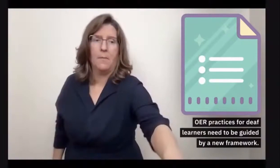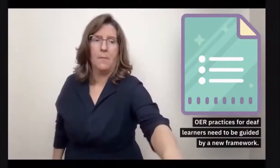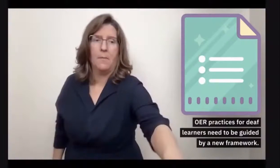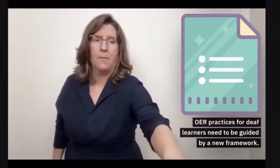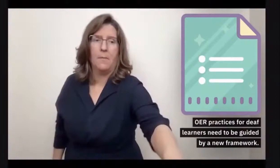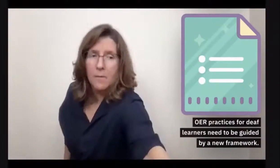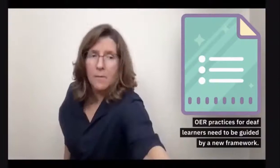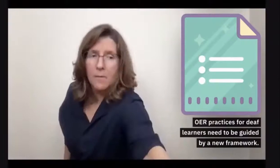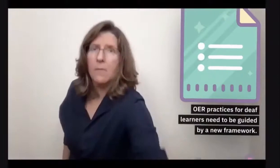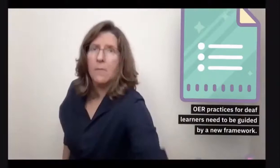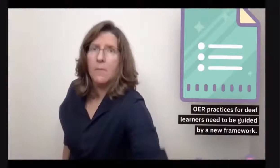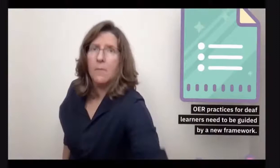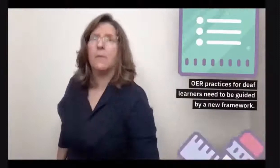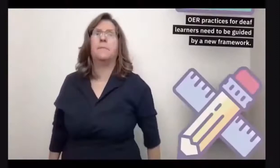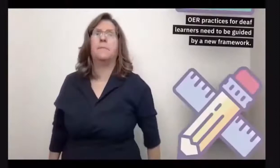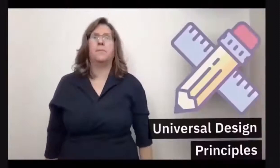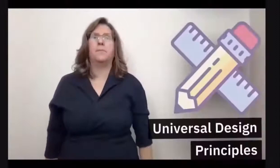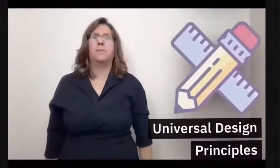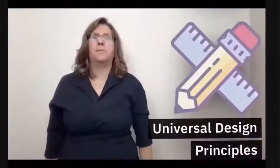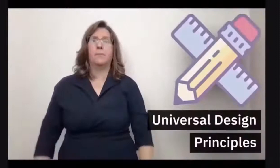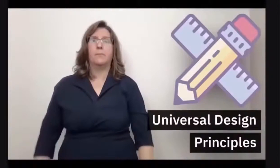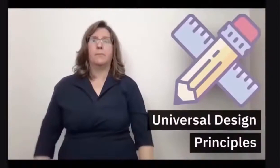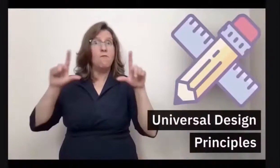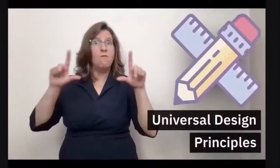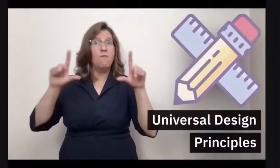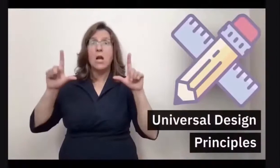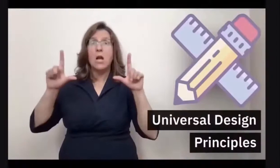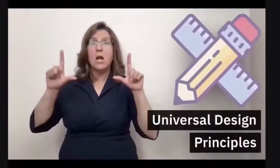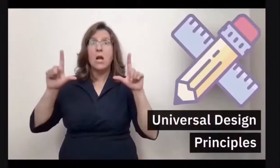y todos los niveles de accesibilidad